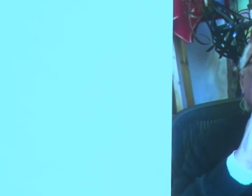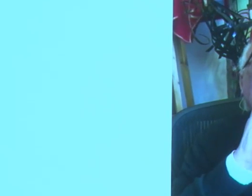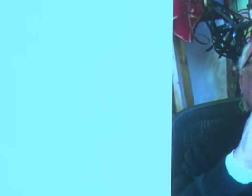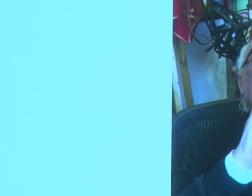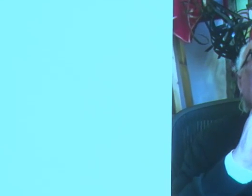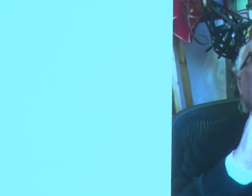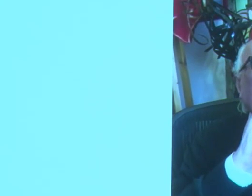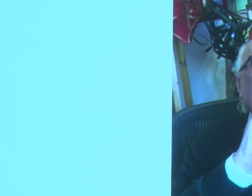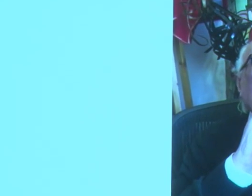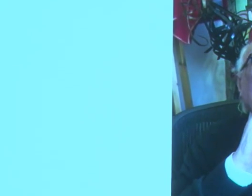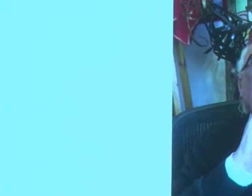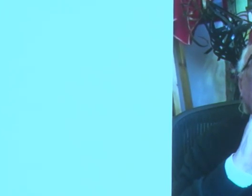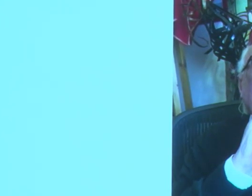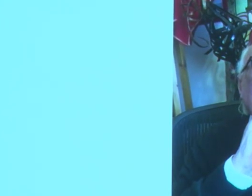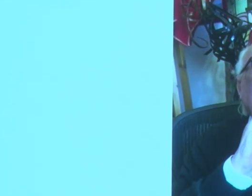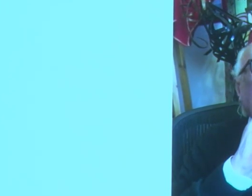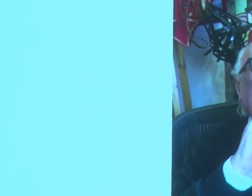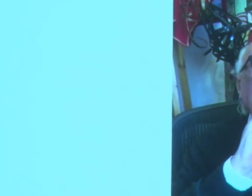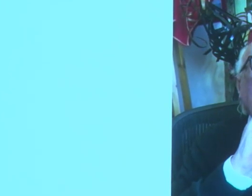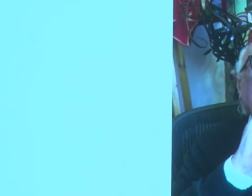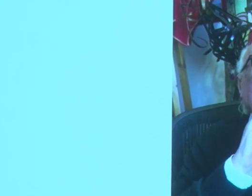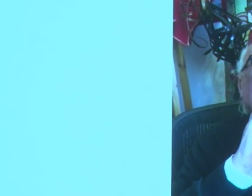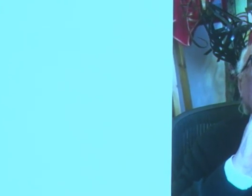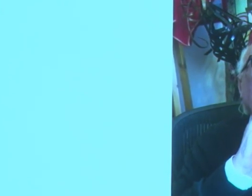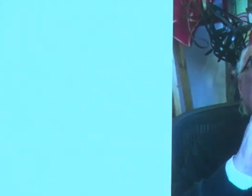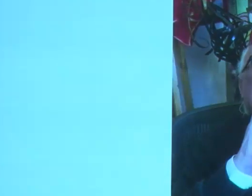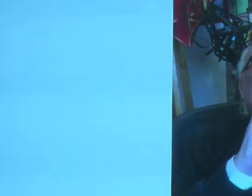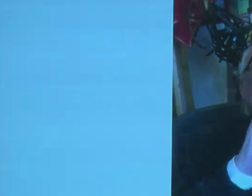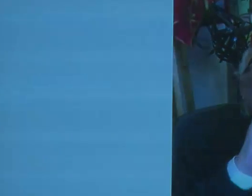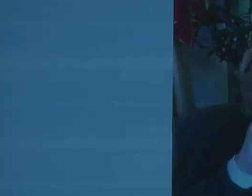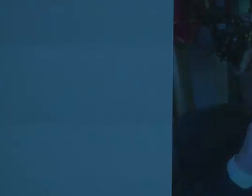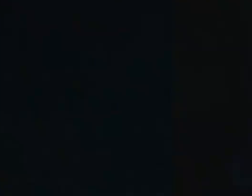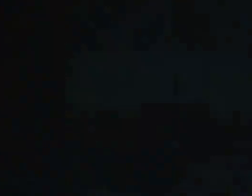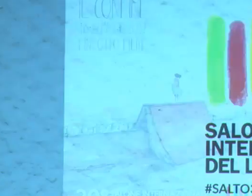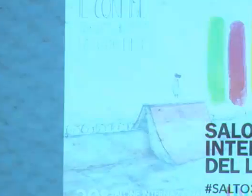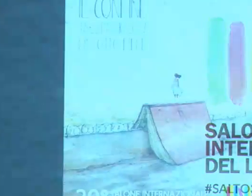e soprattutto per il suo futuro